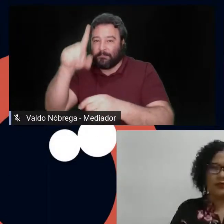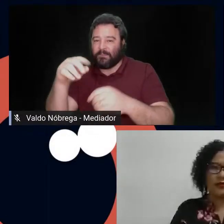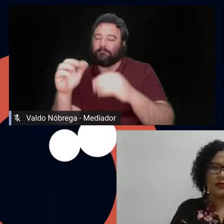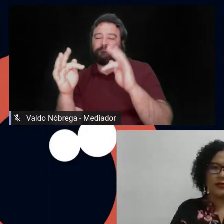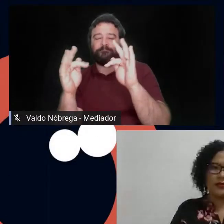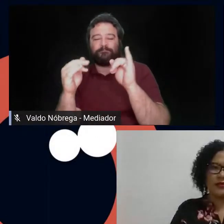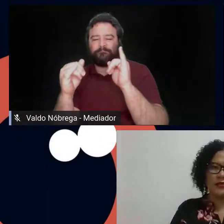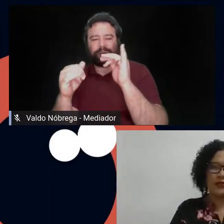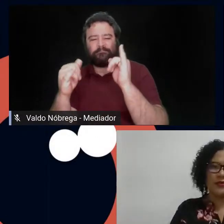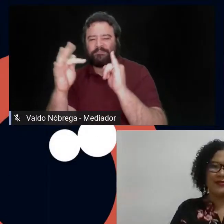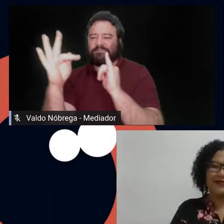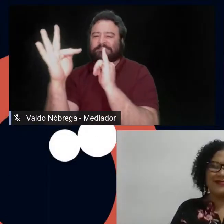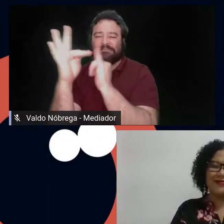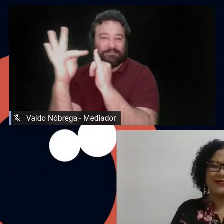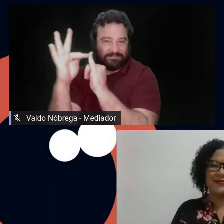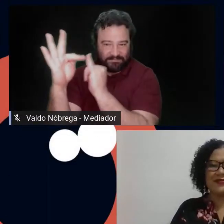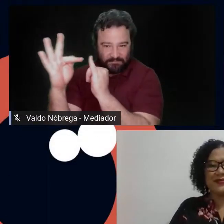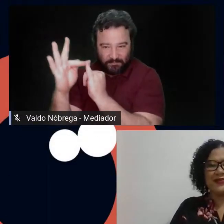Alessandra é